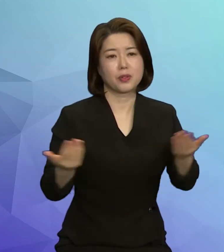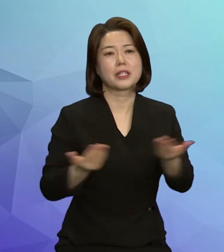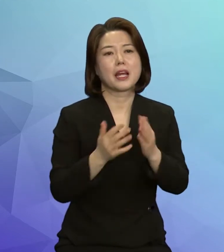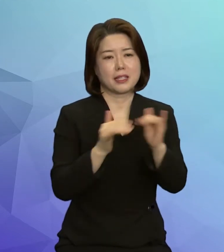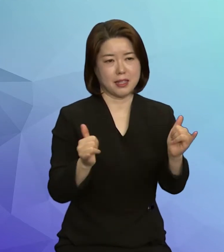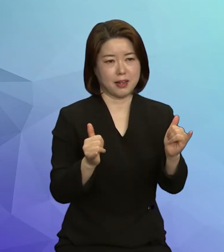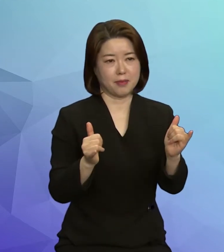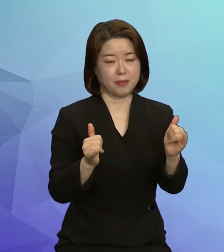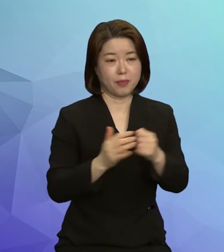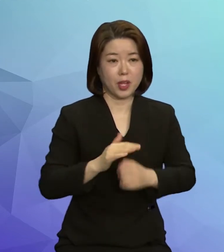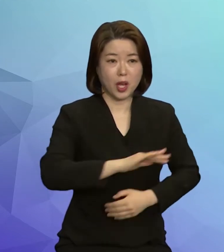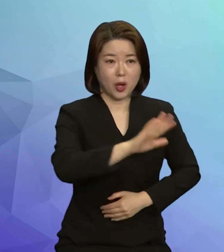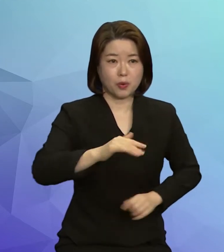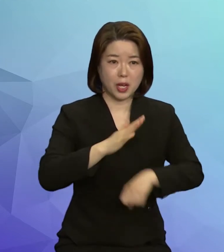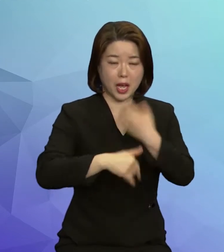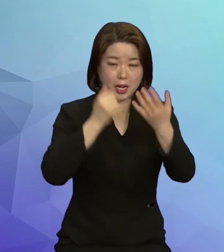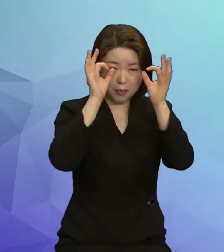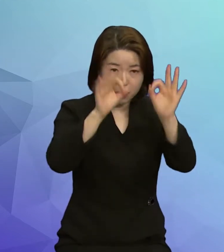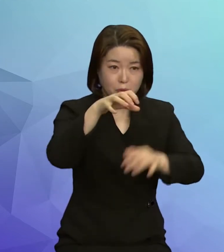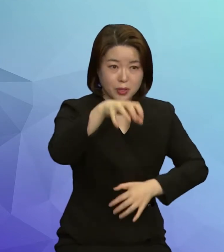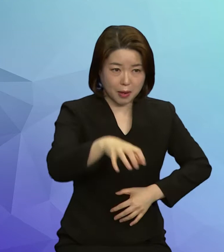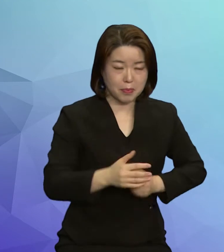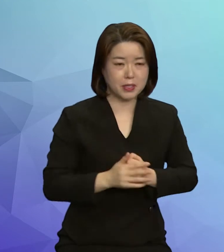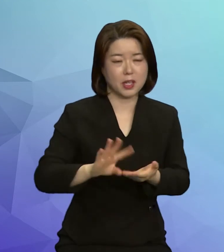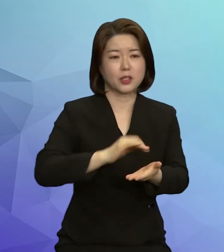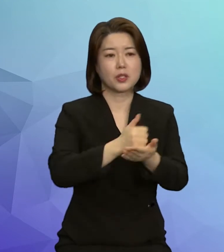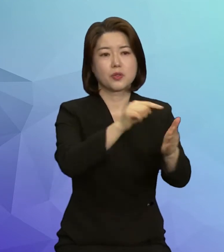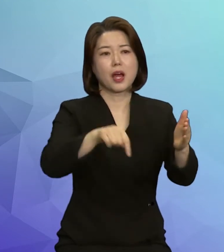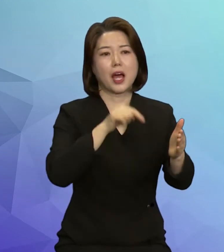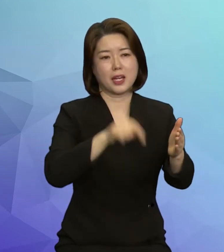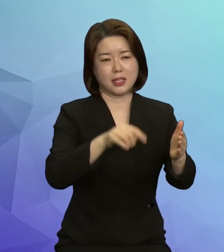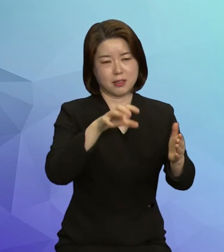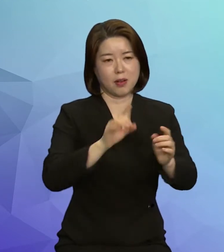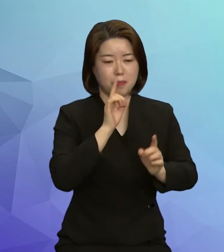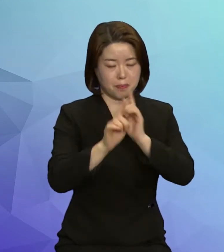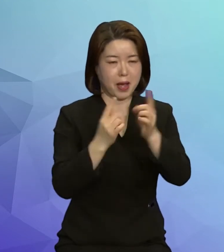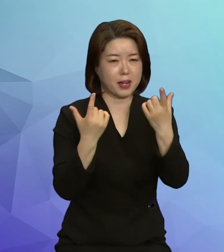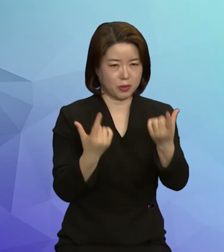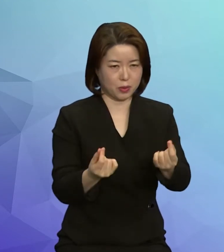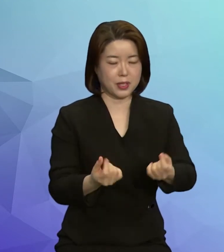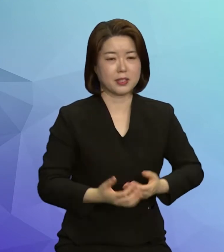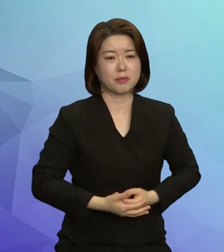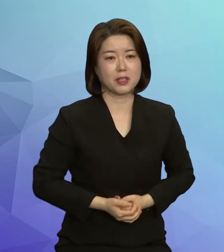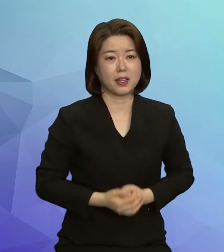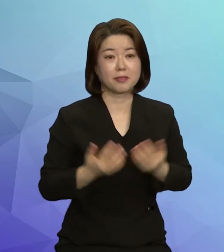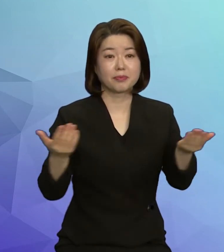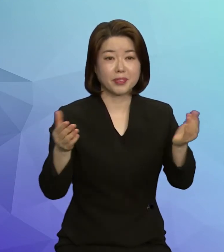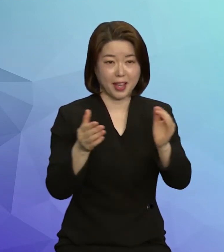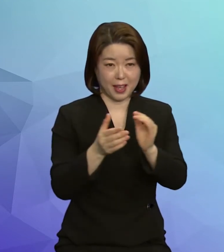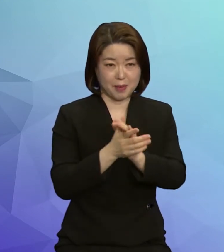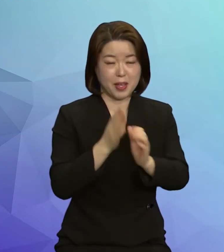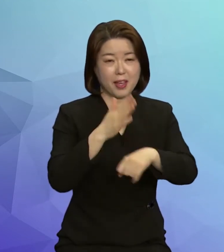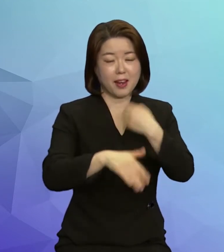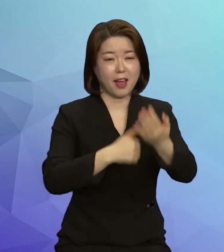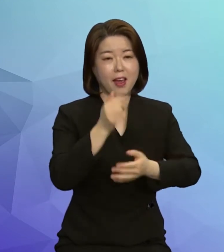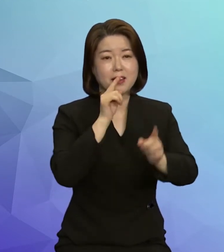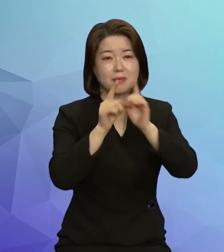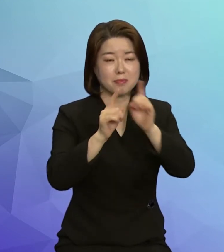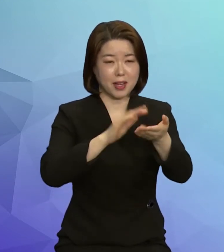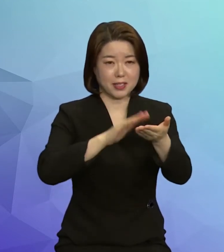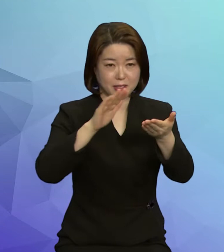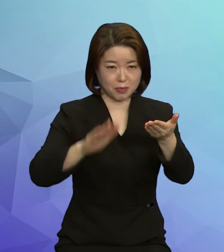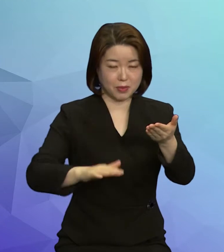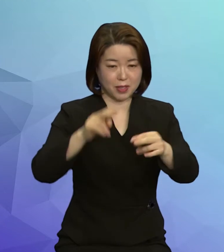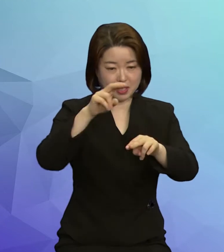사람들입니다. 우리는 하나님이 보시는 앞에서 그리스도 안에서 말하는 것입니다. 아멘.